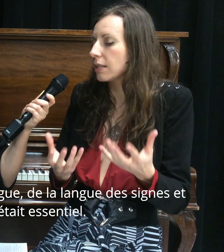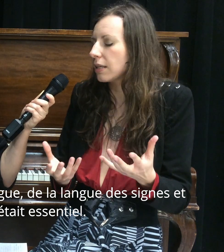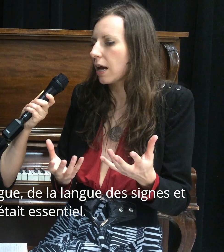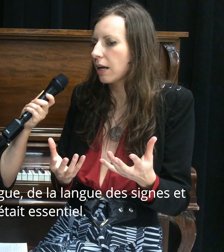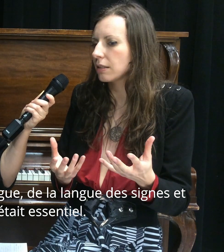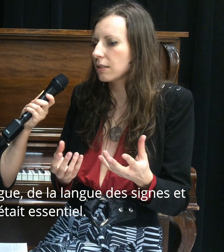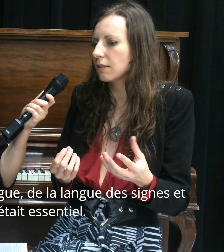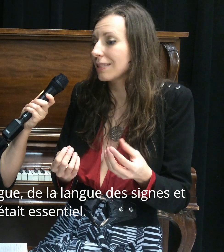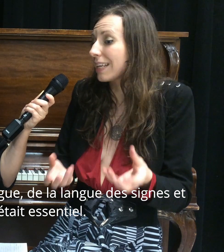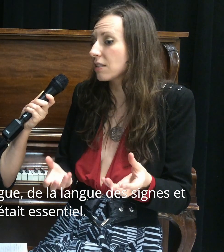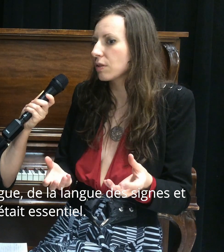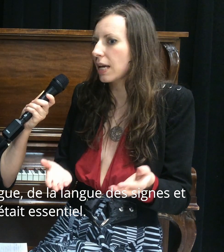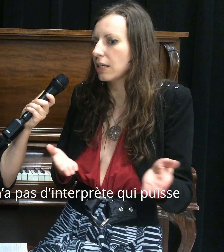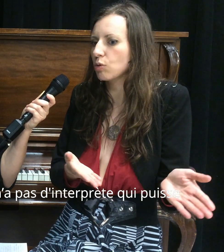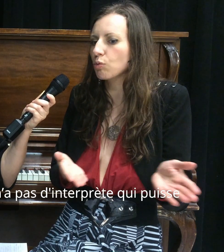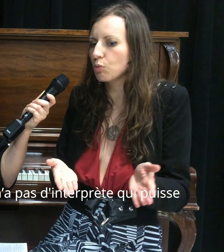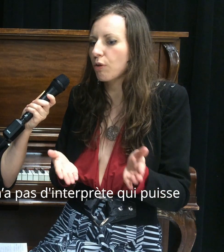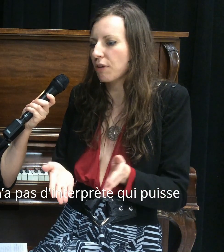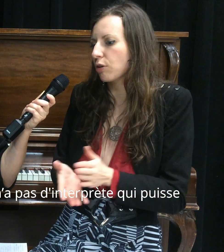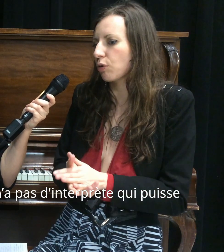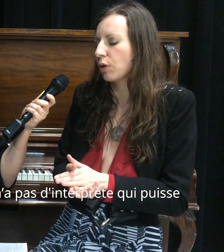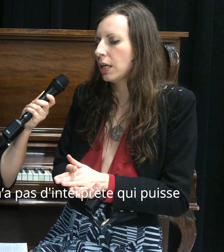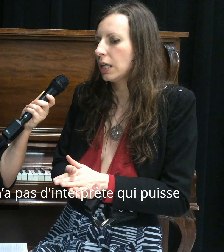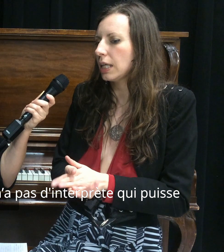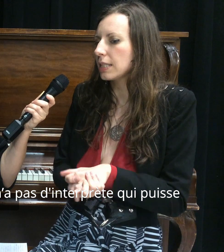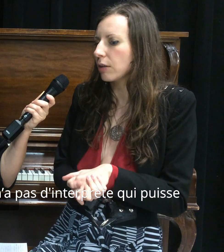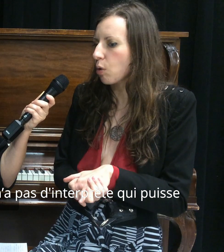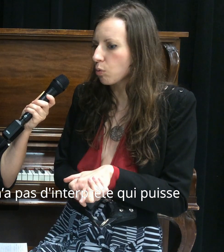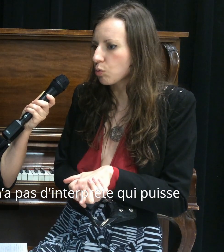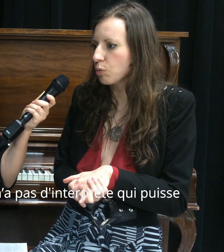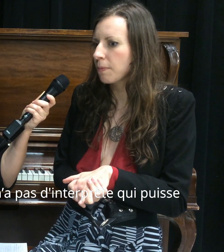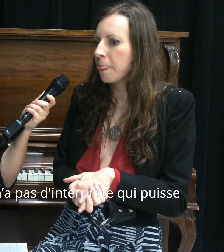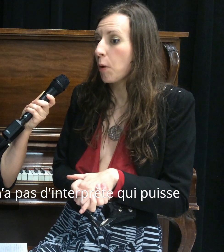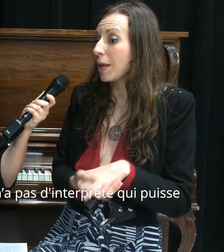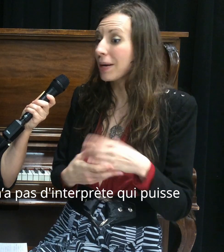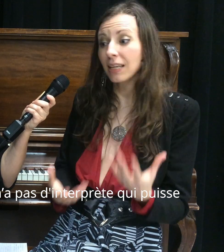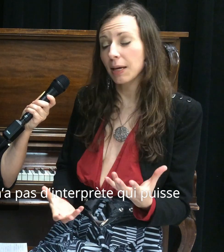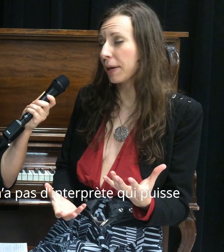c'était essentiel. Et surtout le fait que ici à Toronto, on n'a pas